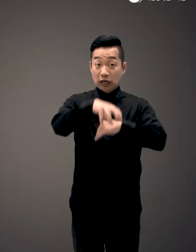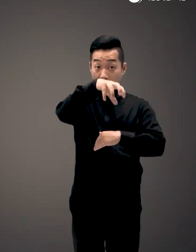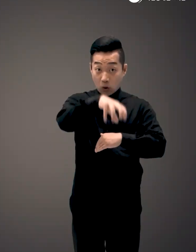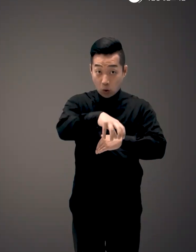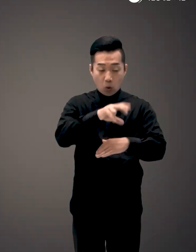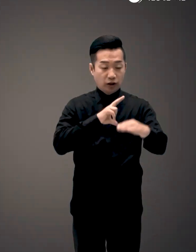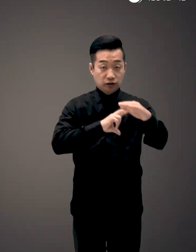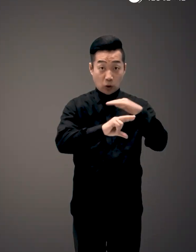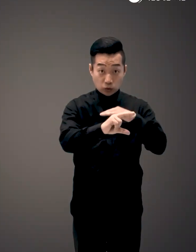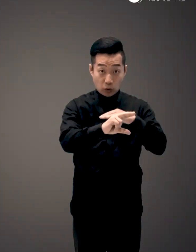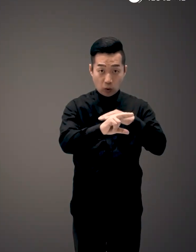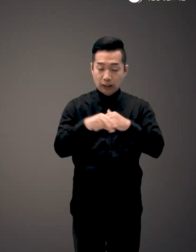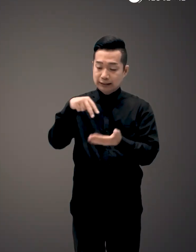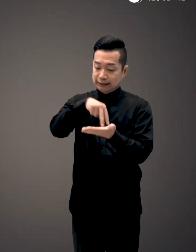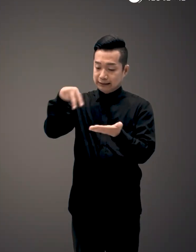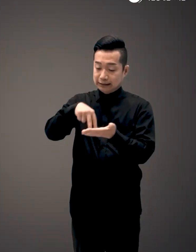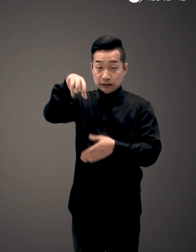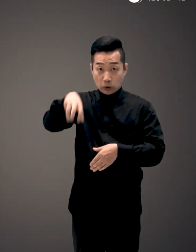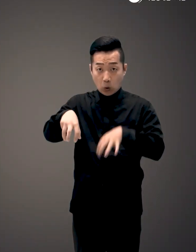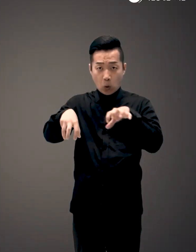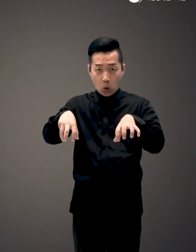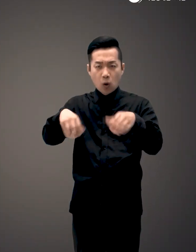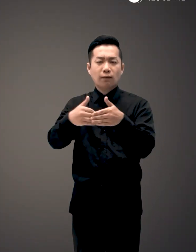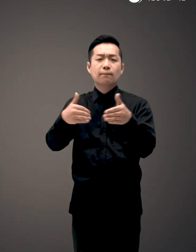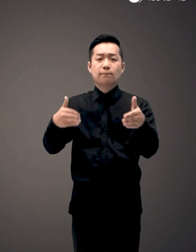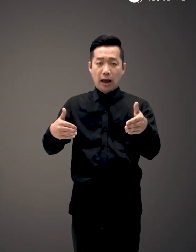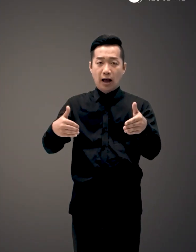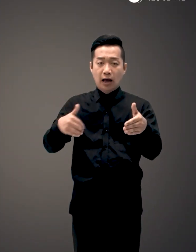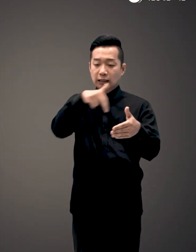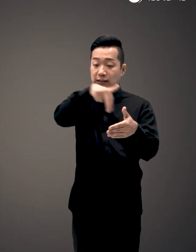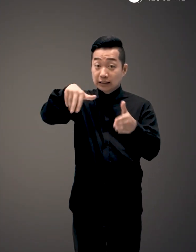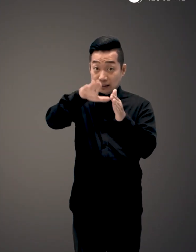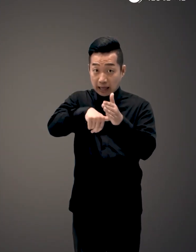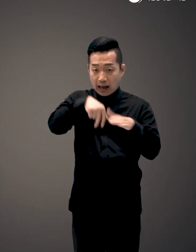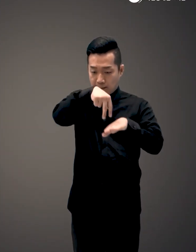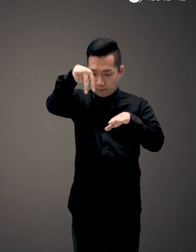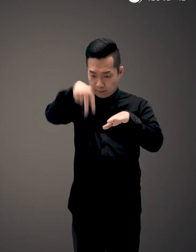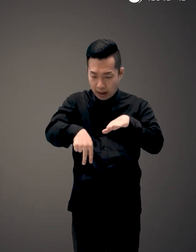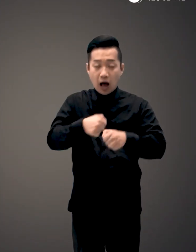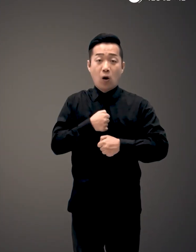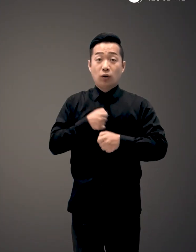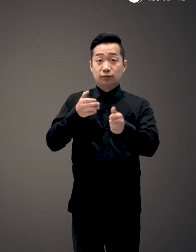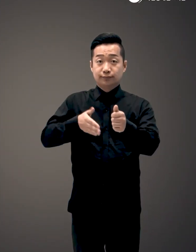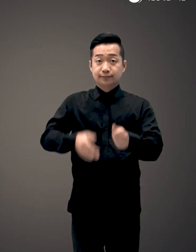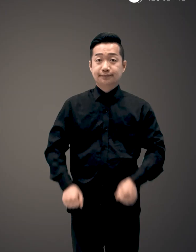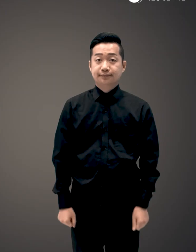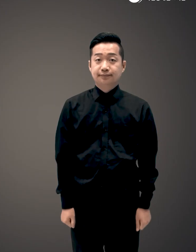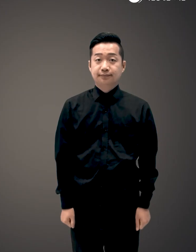이역은 전동차와 승강장 사이가 넓으니 내실 때 발 빠짐에 주의하시기